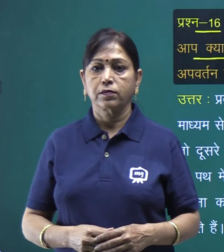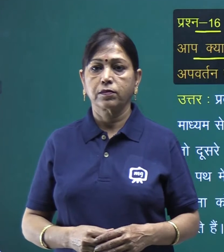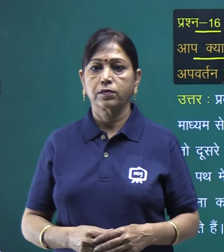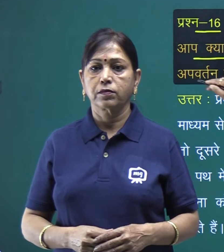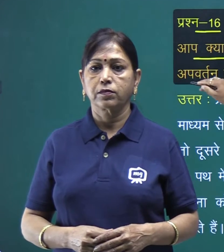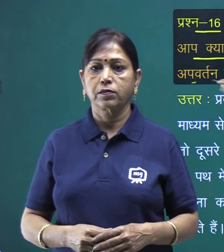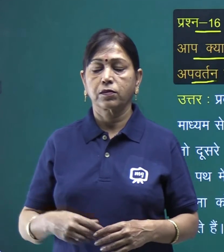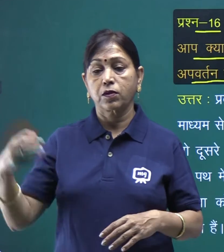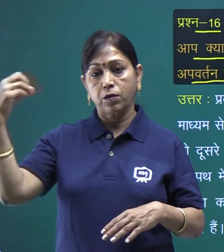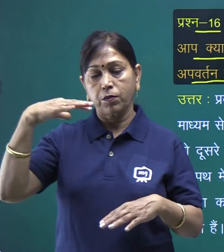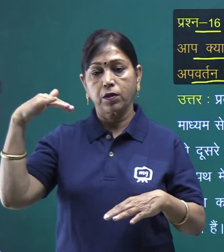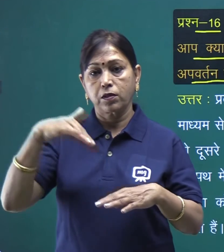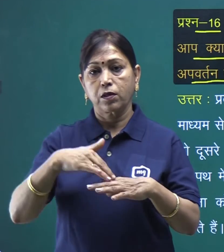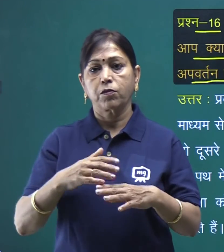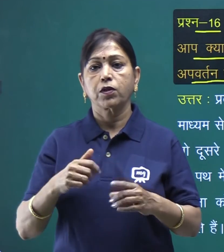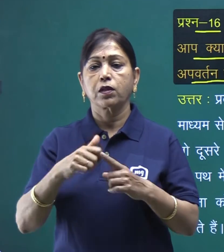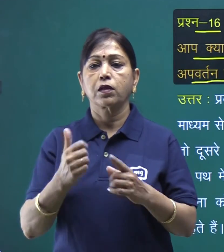प्रकाश के अपवर्तन के